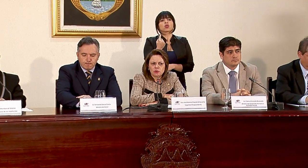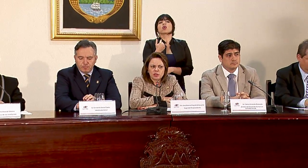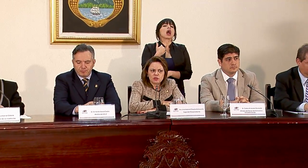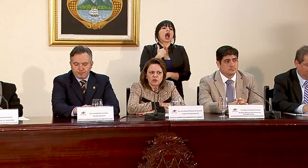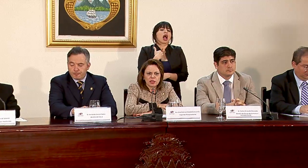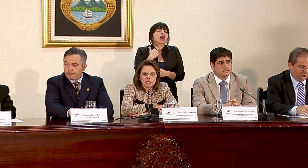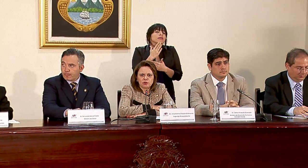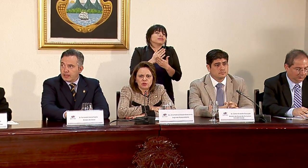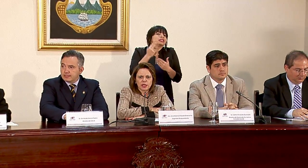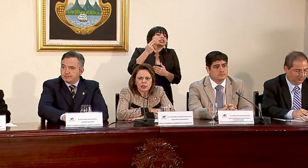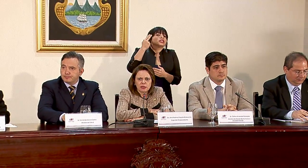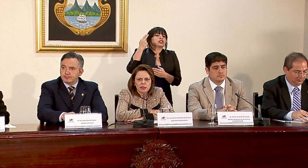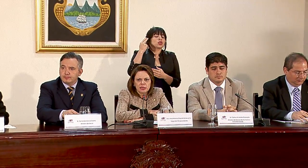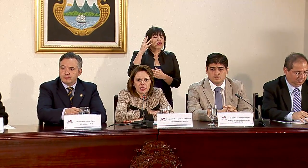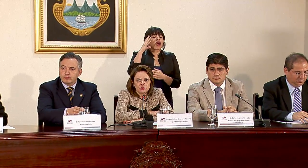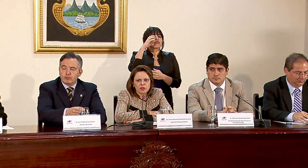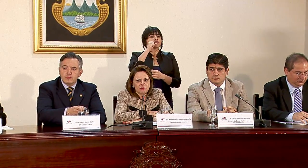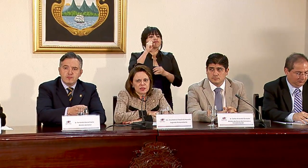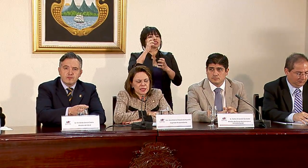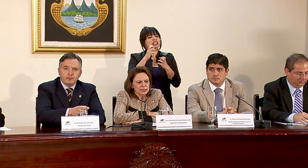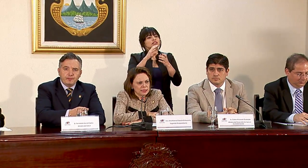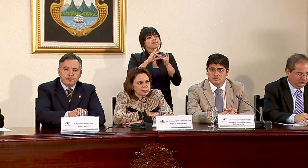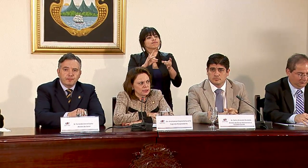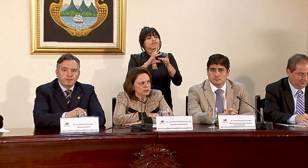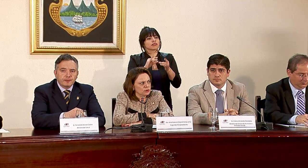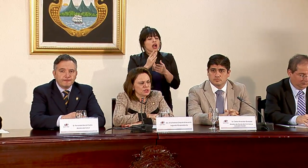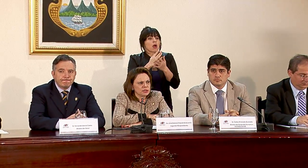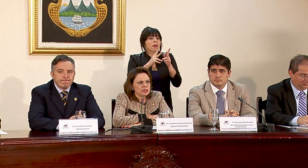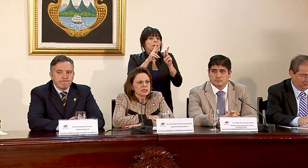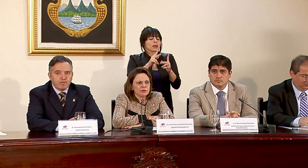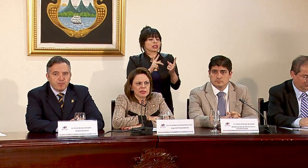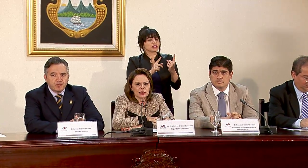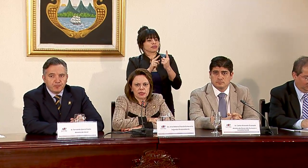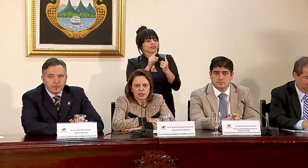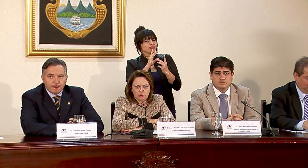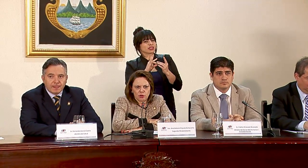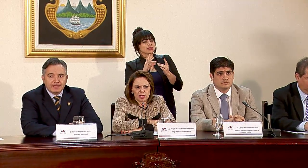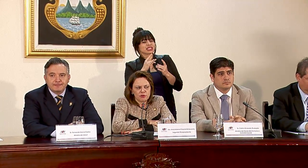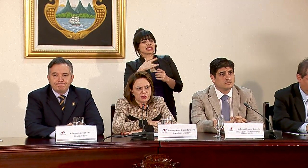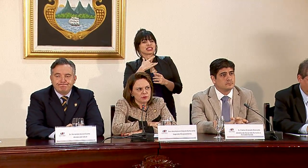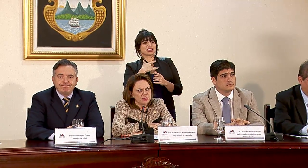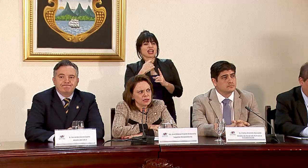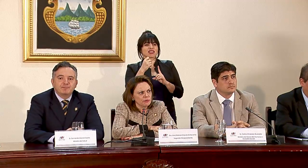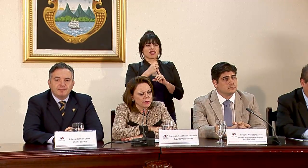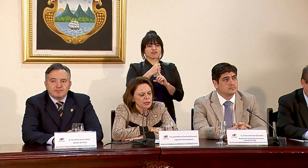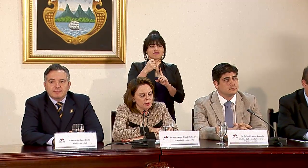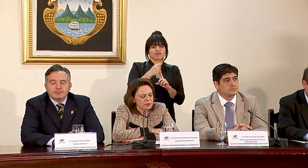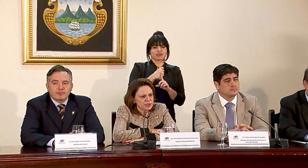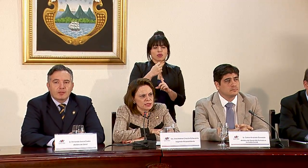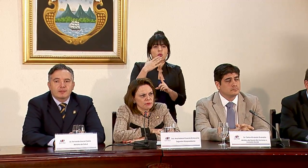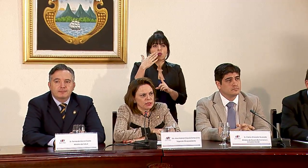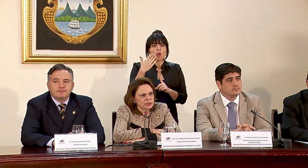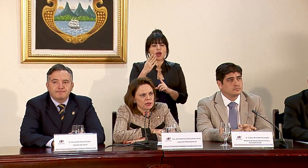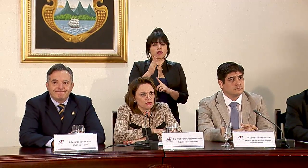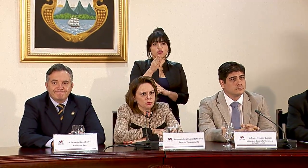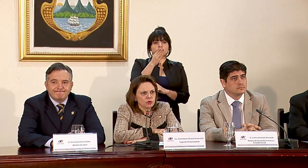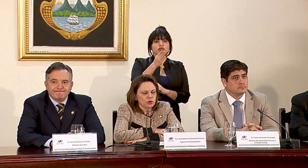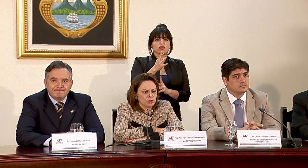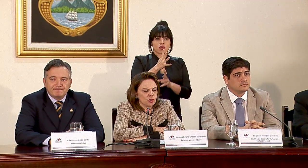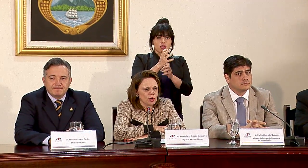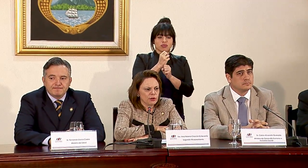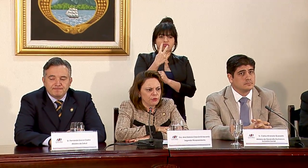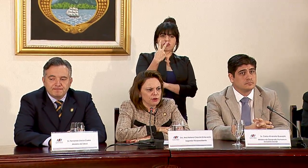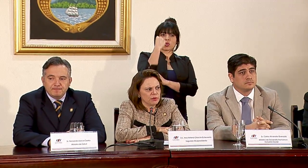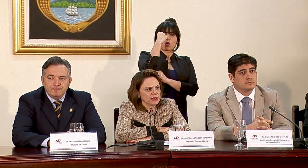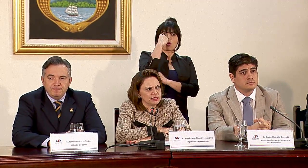alguna historia que contar y alguna vez alguien que dijo sentirse maltratado al recibir precisamente un